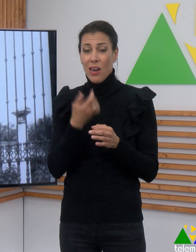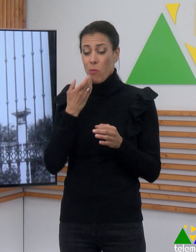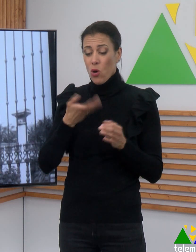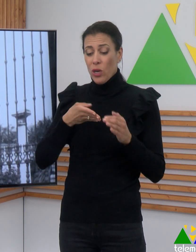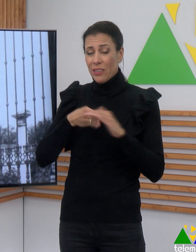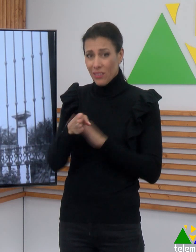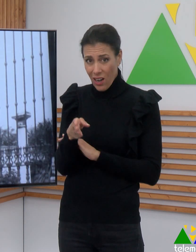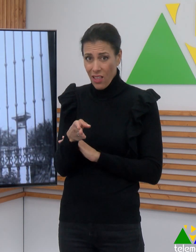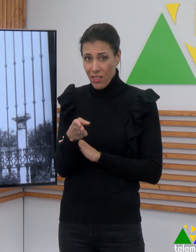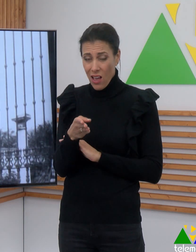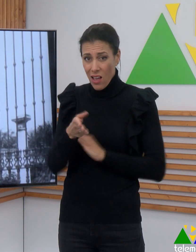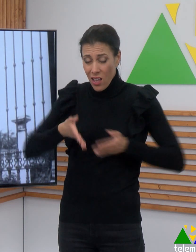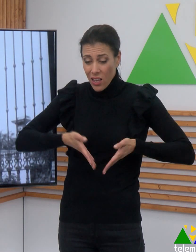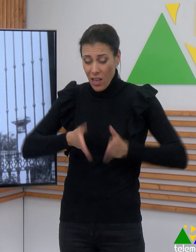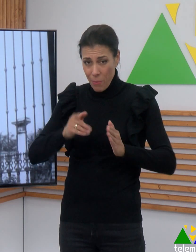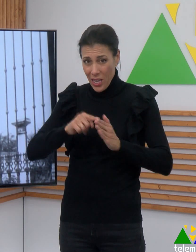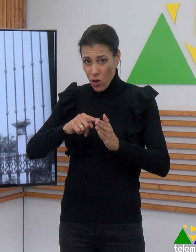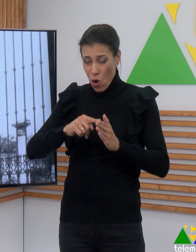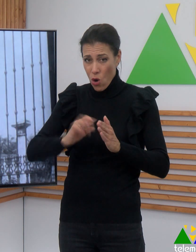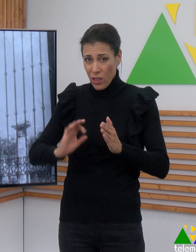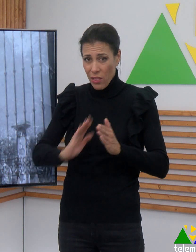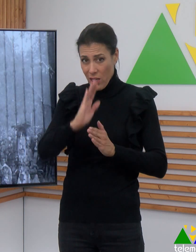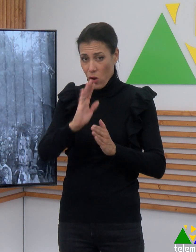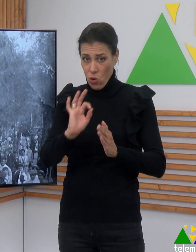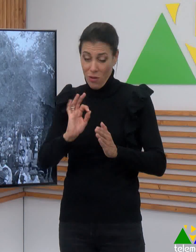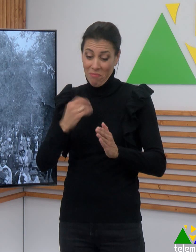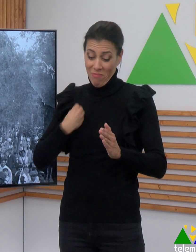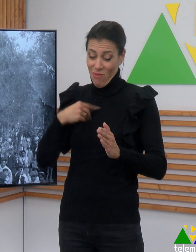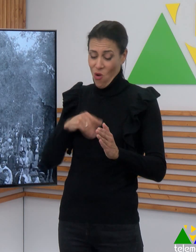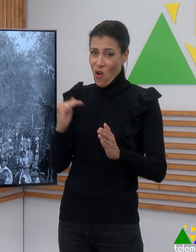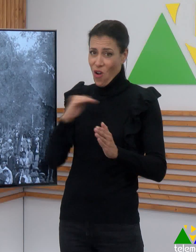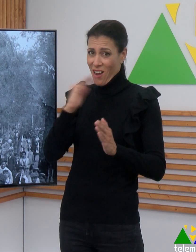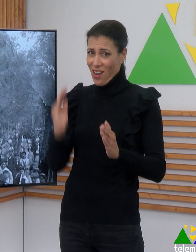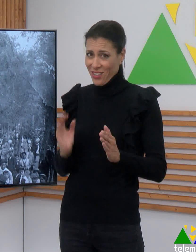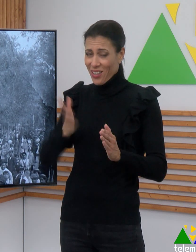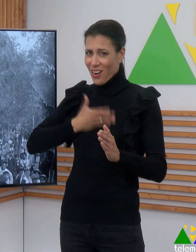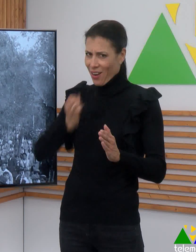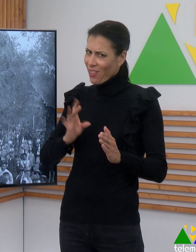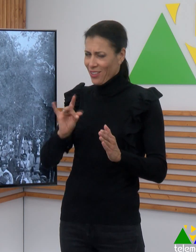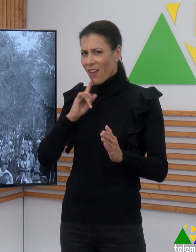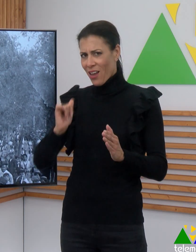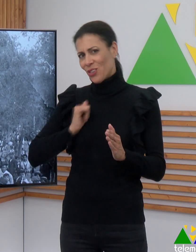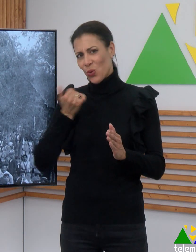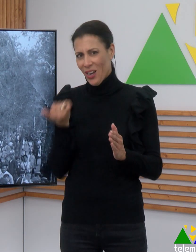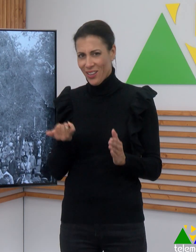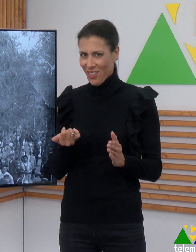entrada, desde el camino de la entrada al cerro con... Desde la Casa del Alcalde. A la Casa del Alcalde. Hasta, ¡qué casualidad!